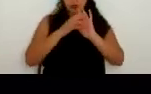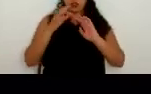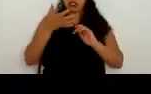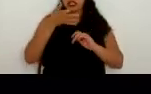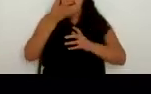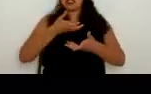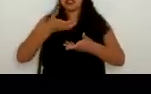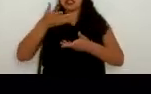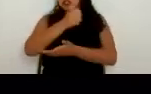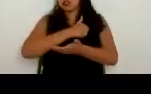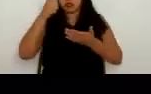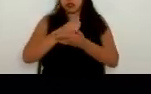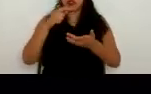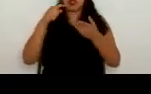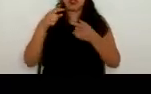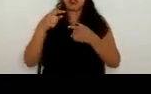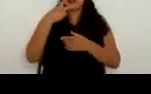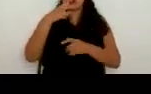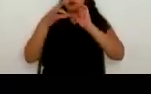corresponde a ésta